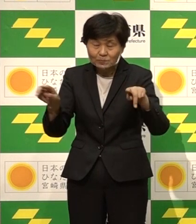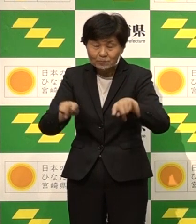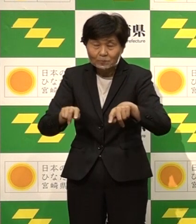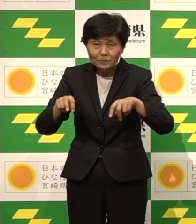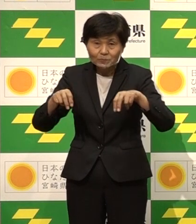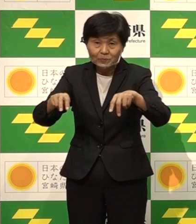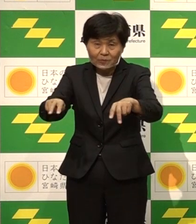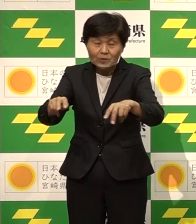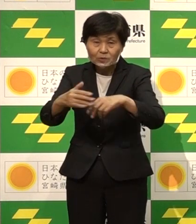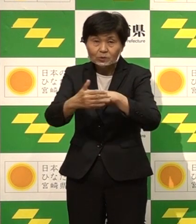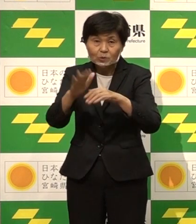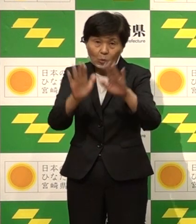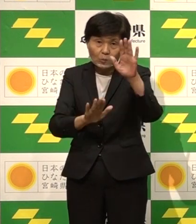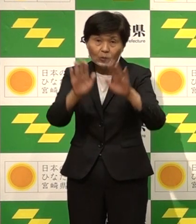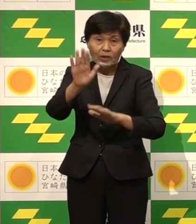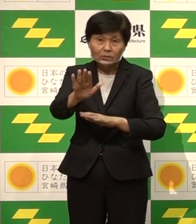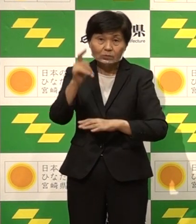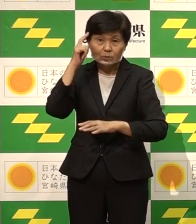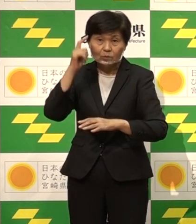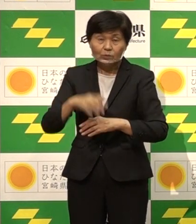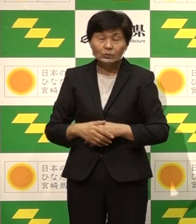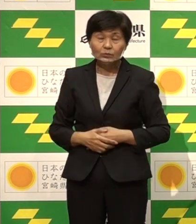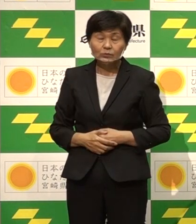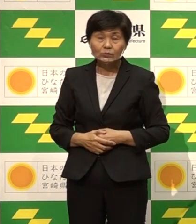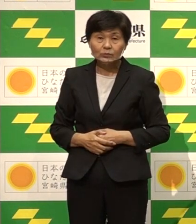ろうかと考えております。